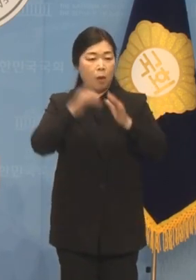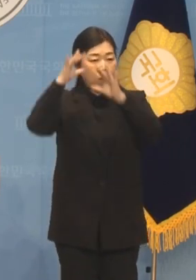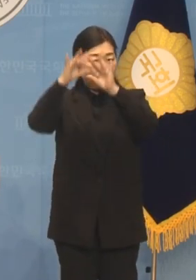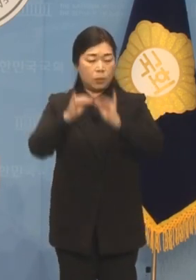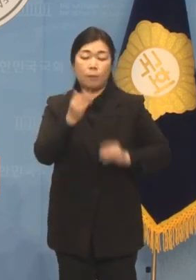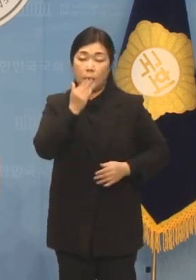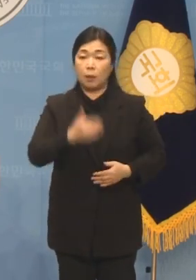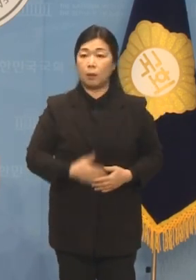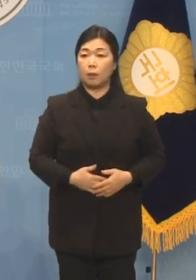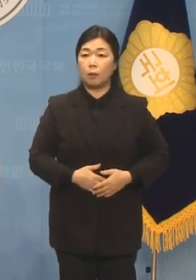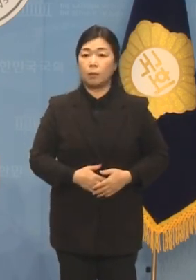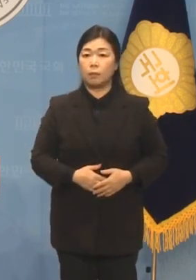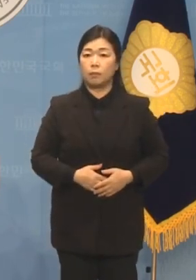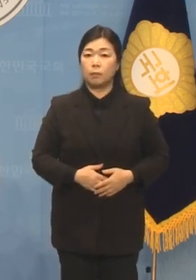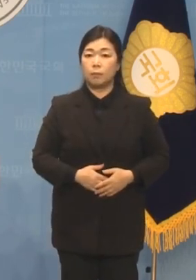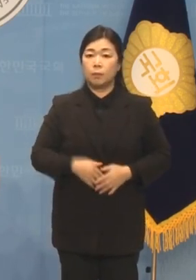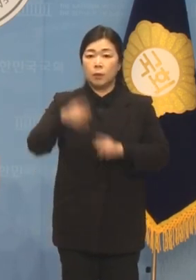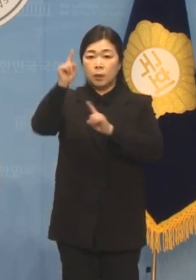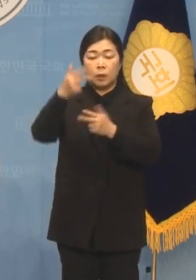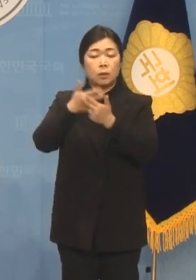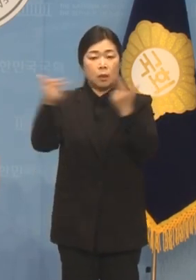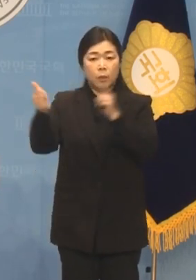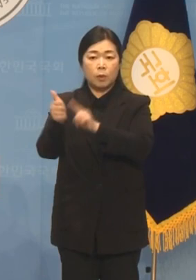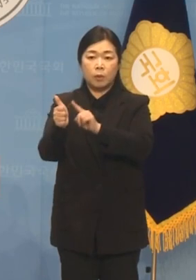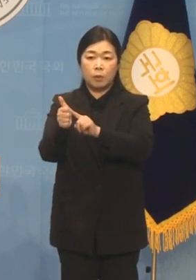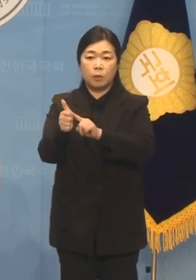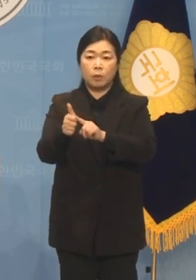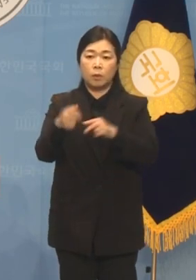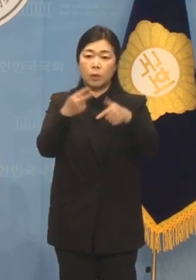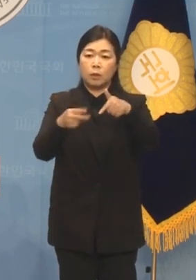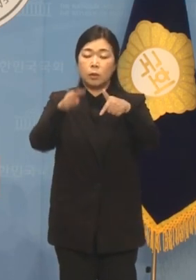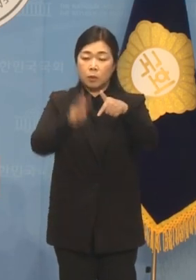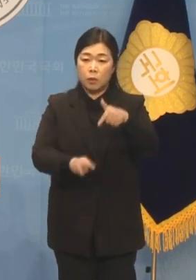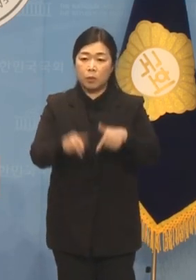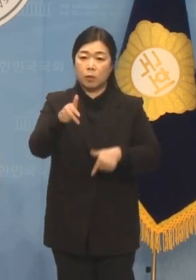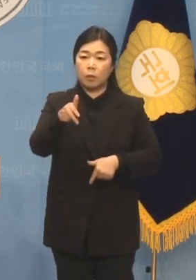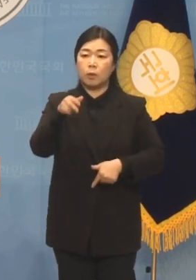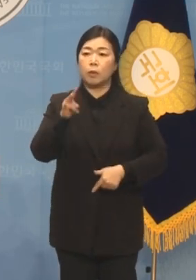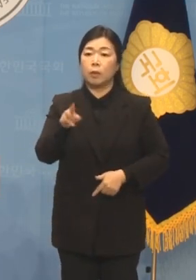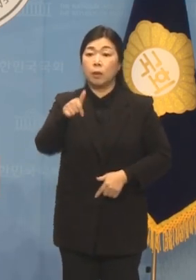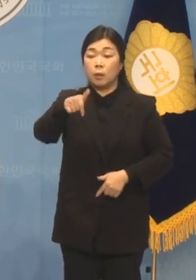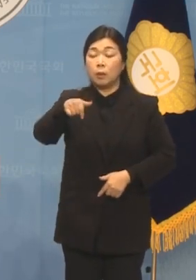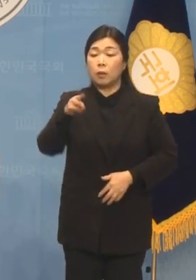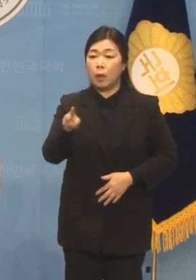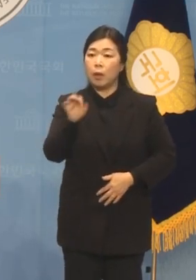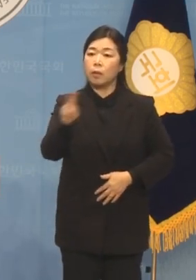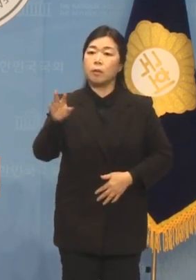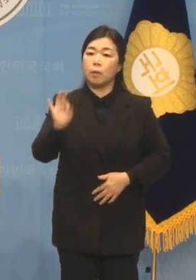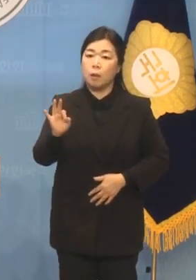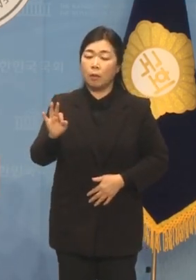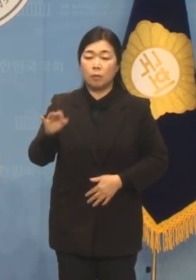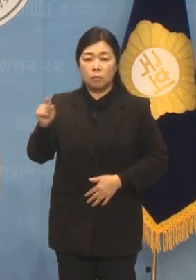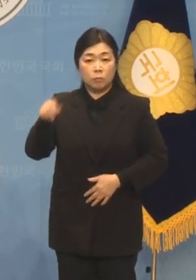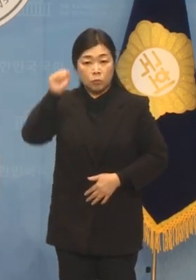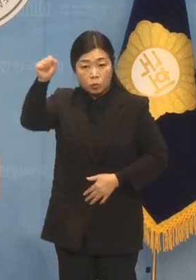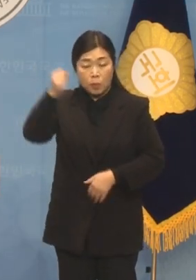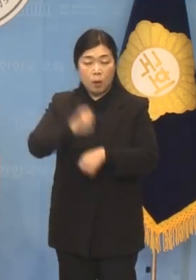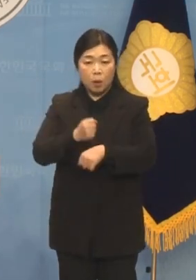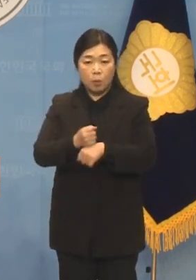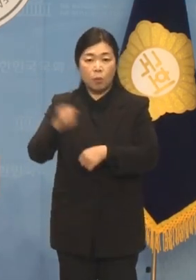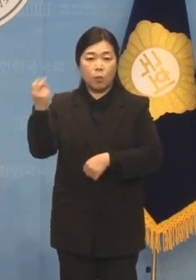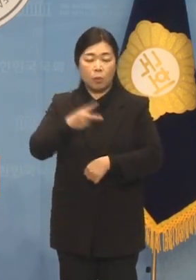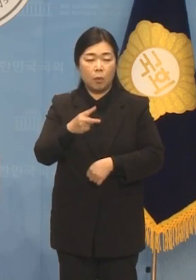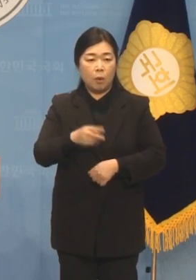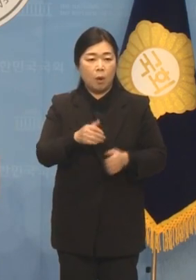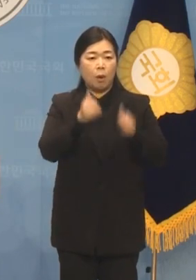이재명 대표는 개양을 출마와 법원 출두로 바쁜데도 총선 지휘까지 하고